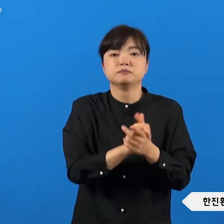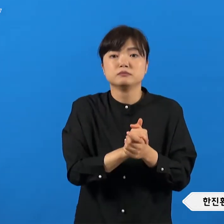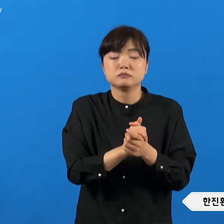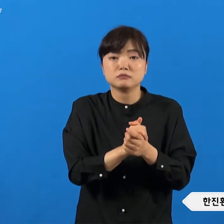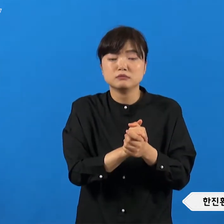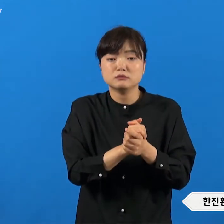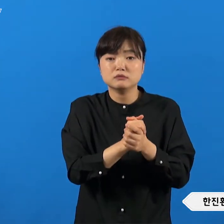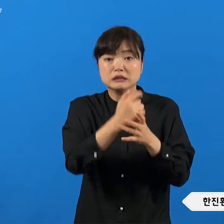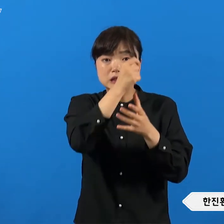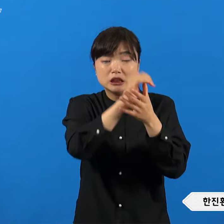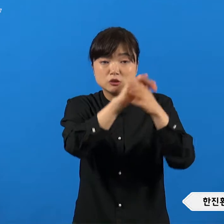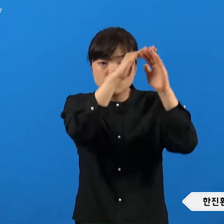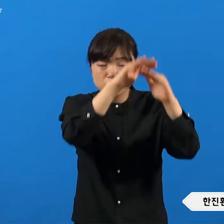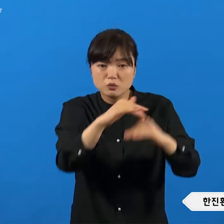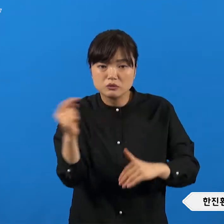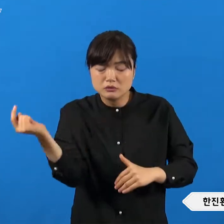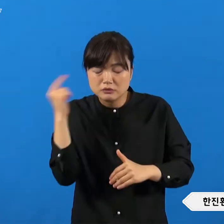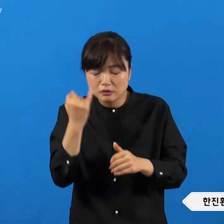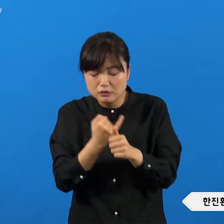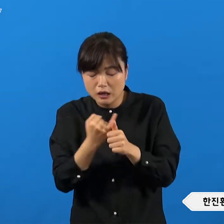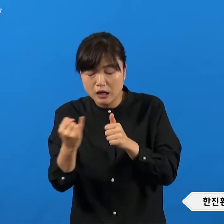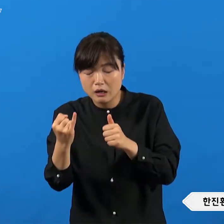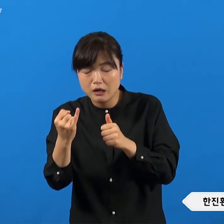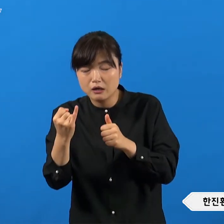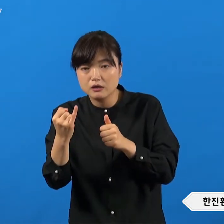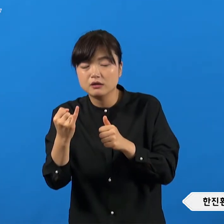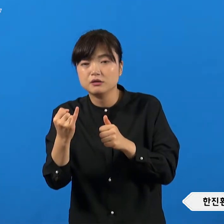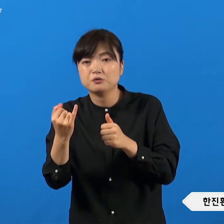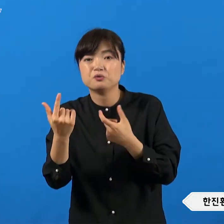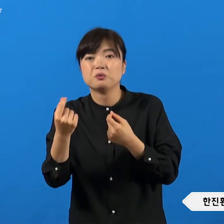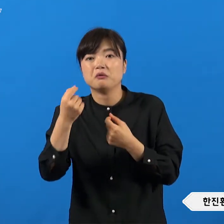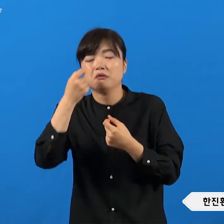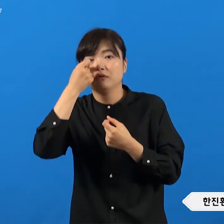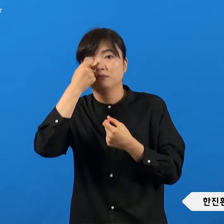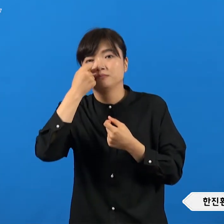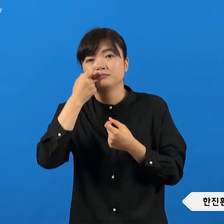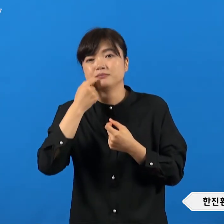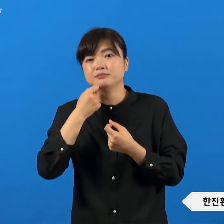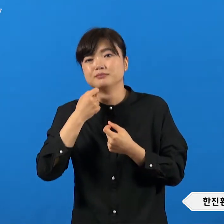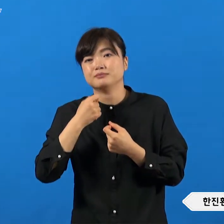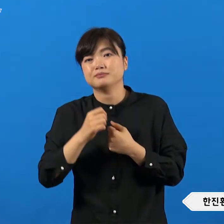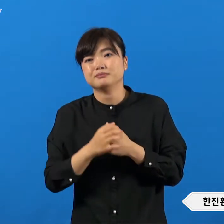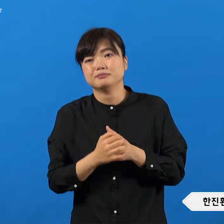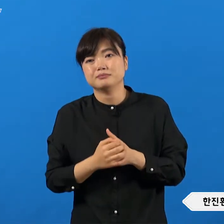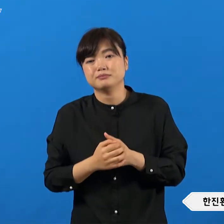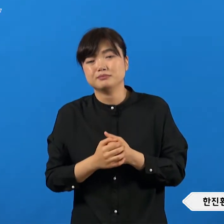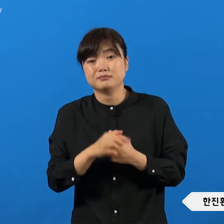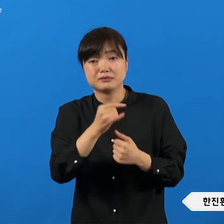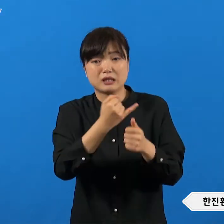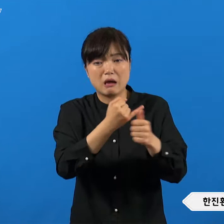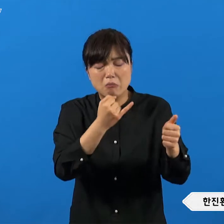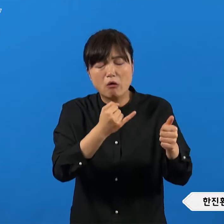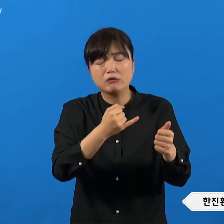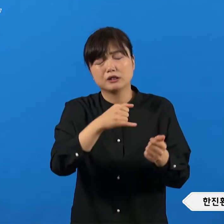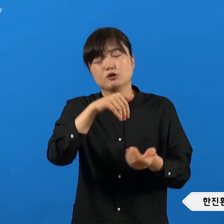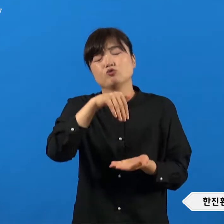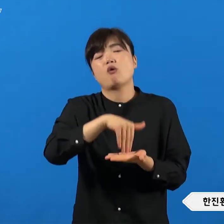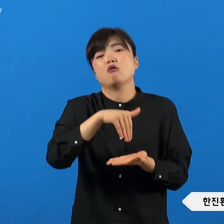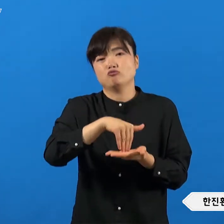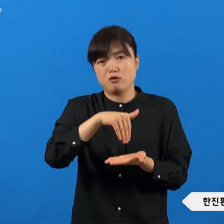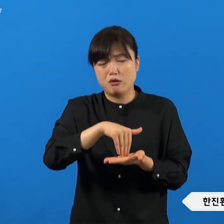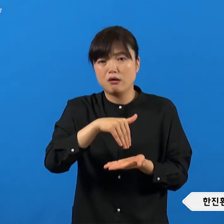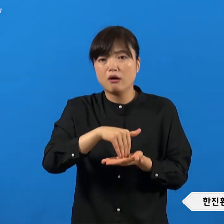그 소리를 듣는데 어느덧 부인의 눈에서도 눈물이 흐르기를 시작합니다. 저 사람이 저렇게